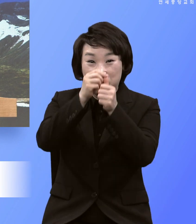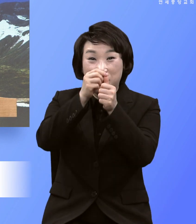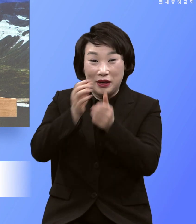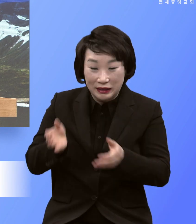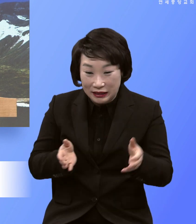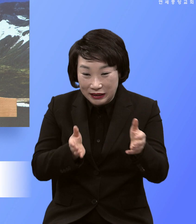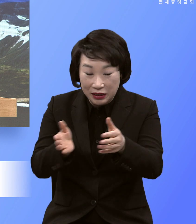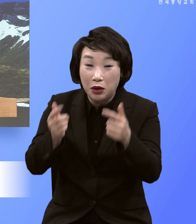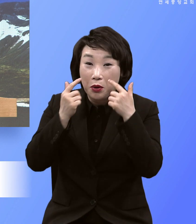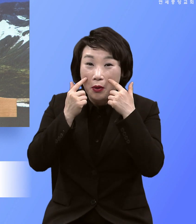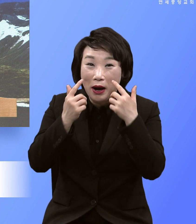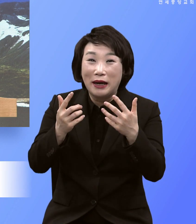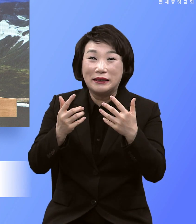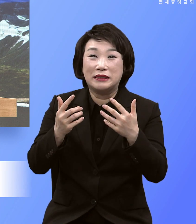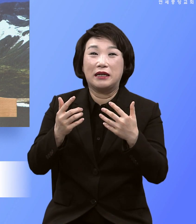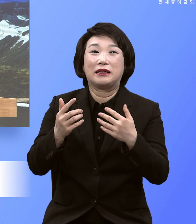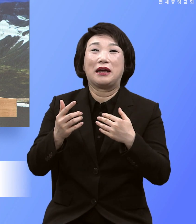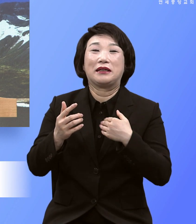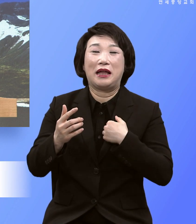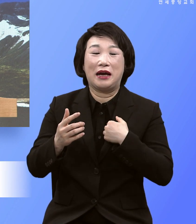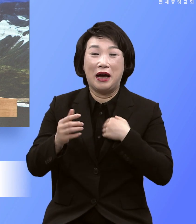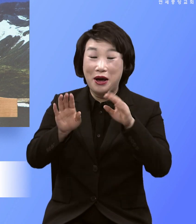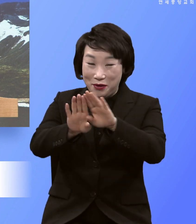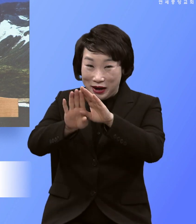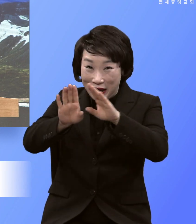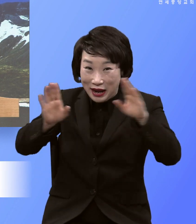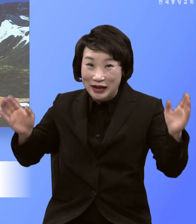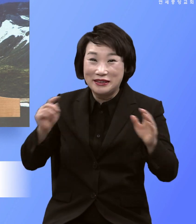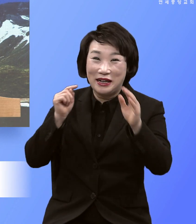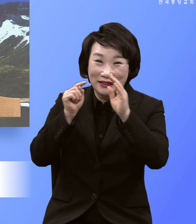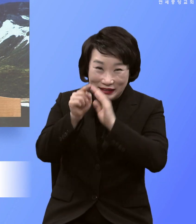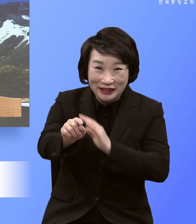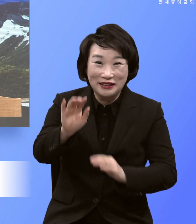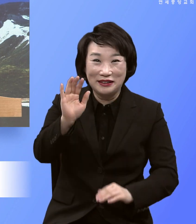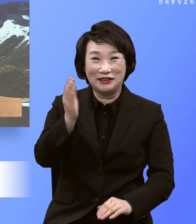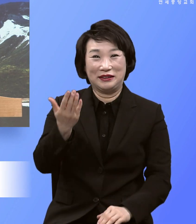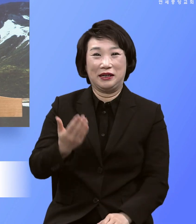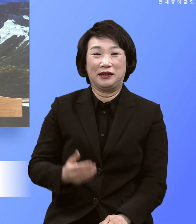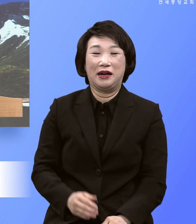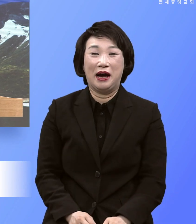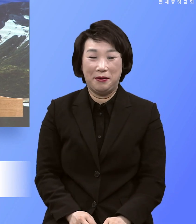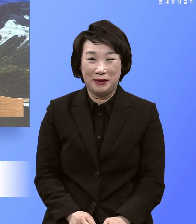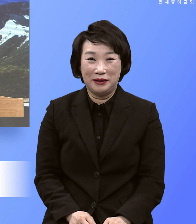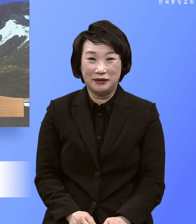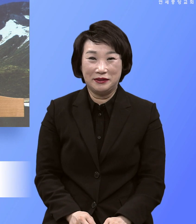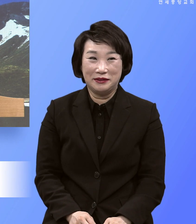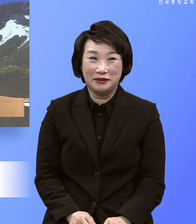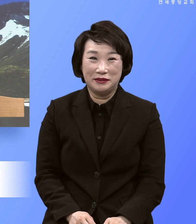길을 확실하게 활짝 열었으니